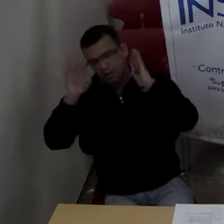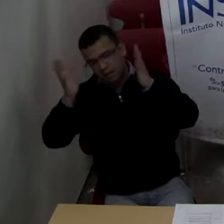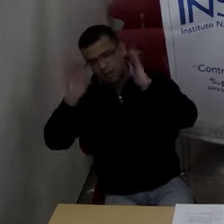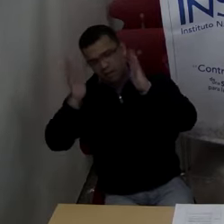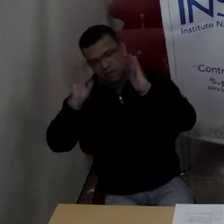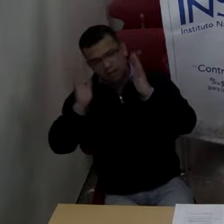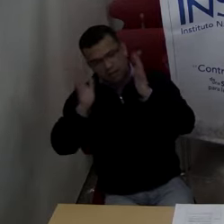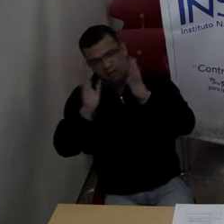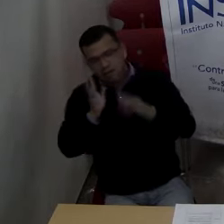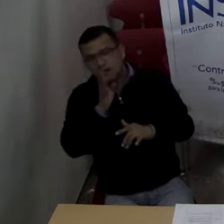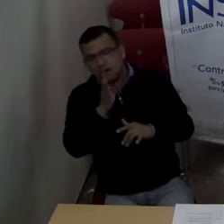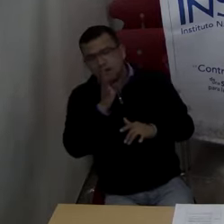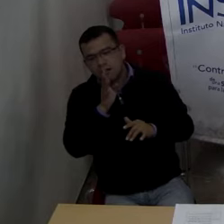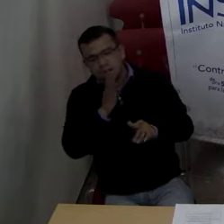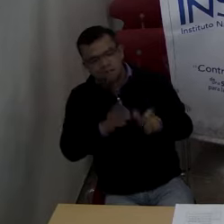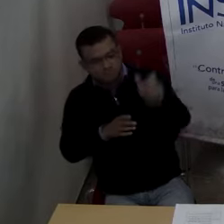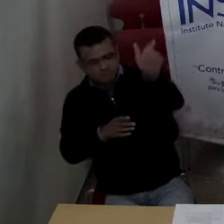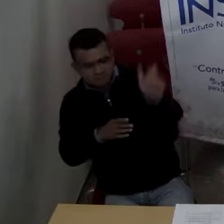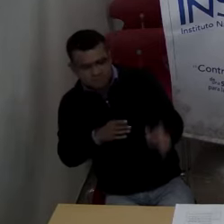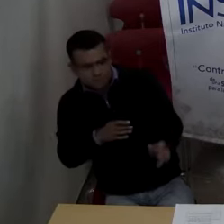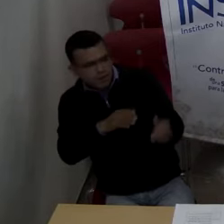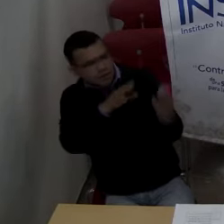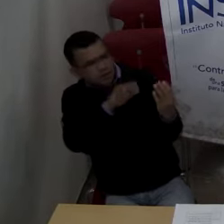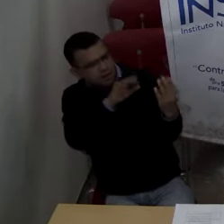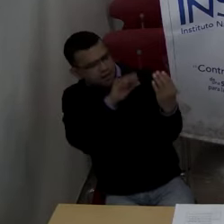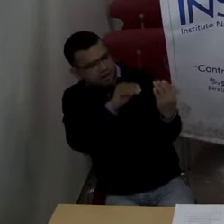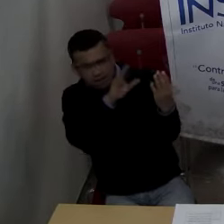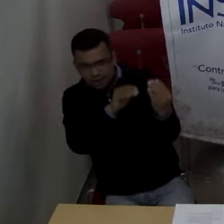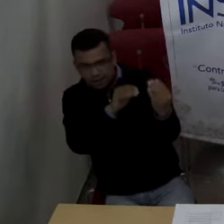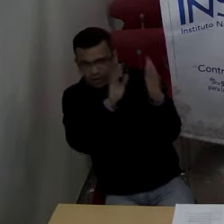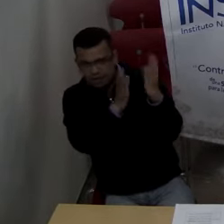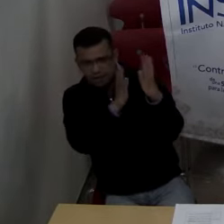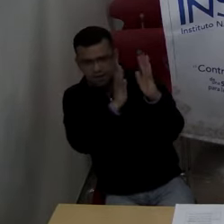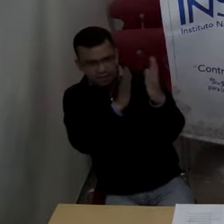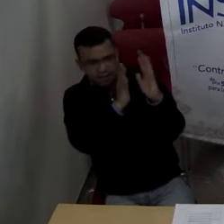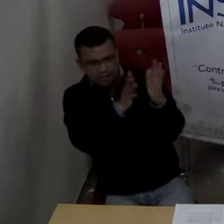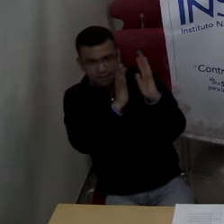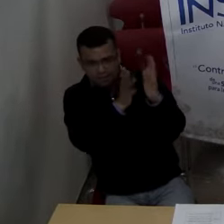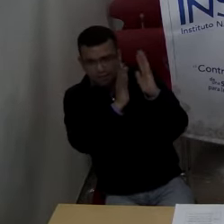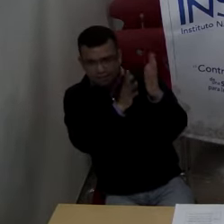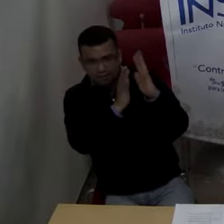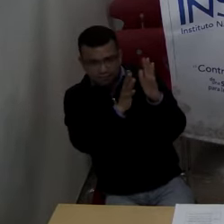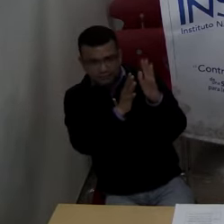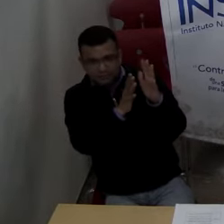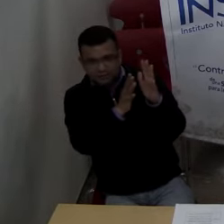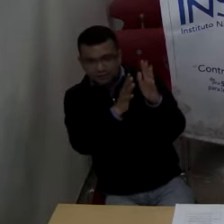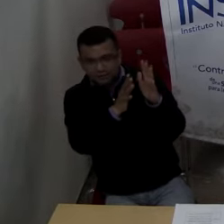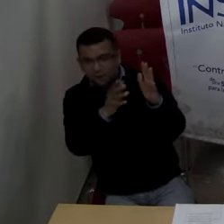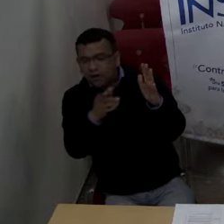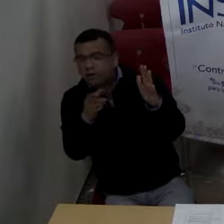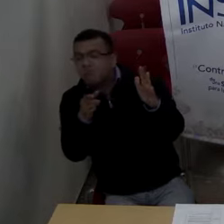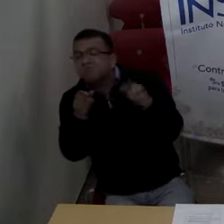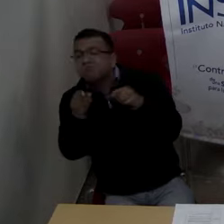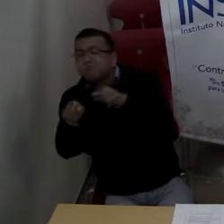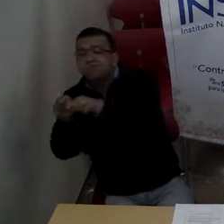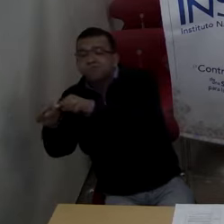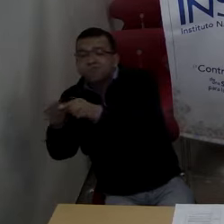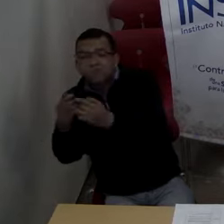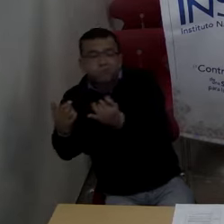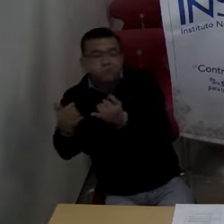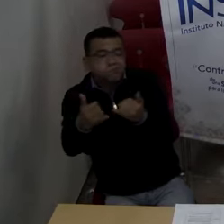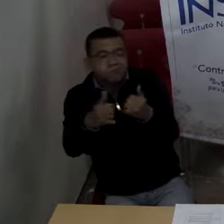nuestro interlocutor directo, y lo separamos del ruido propio de la cafetería,